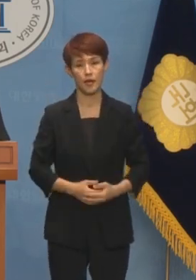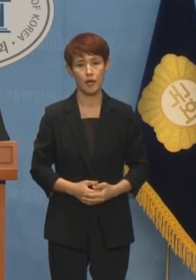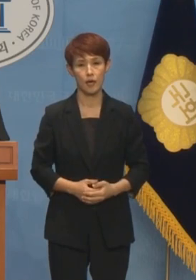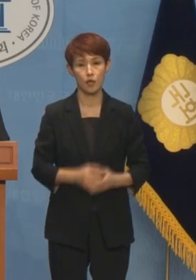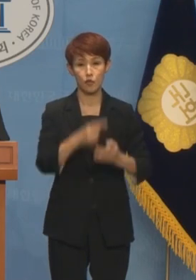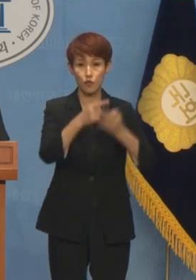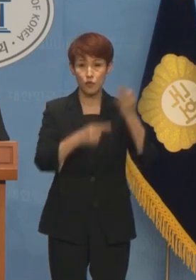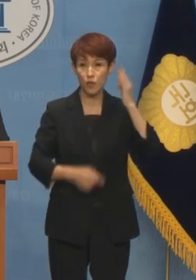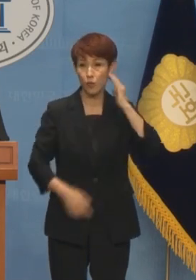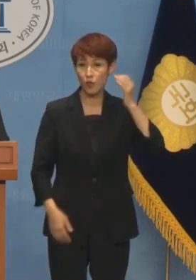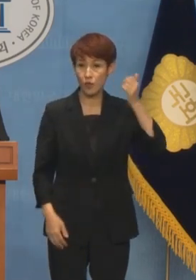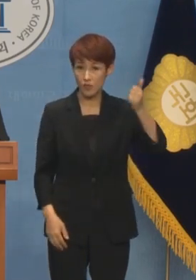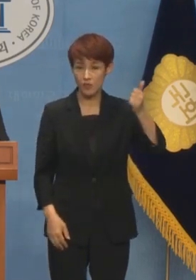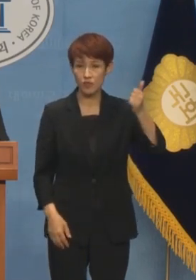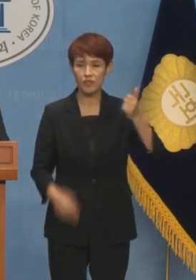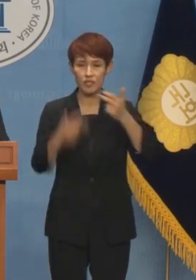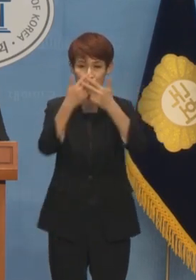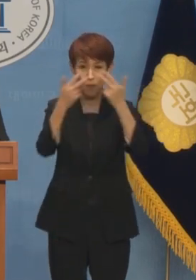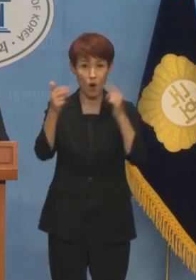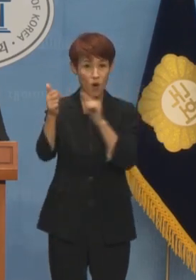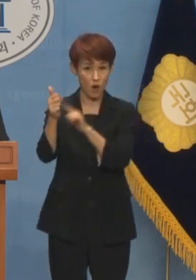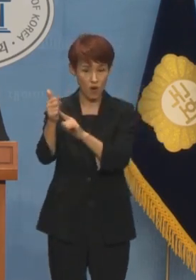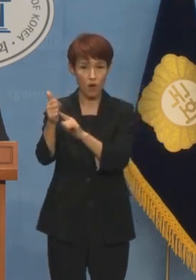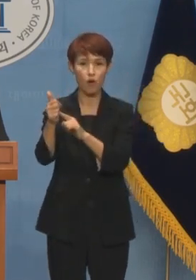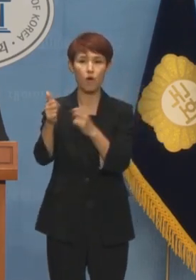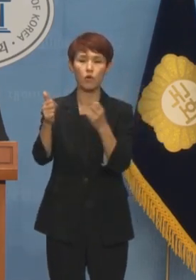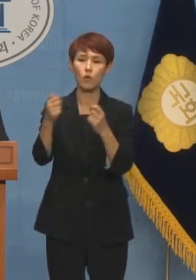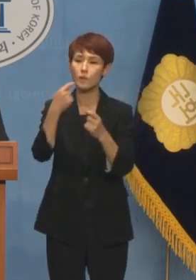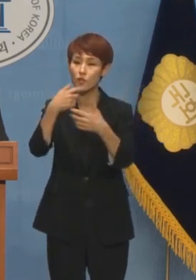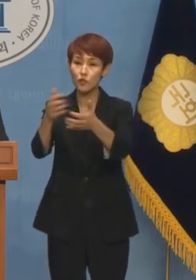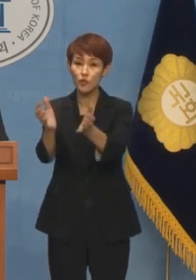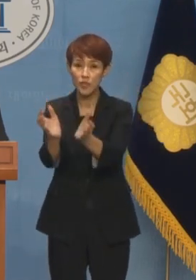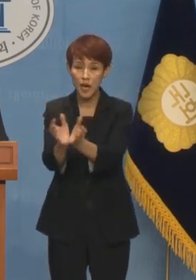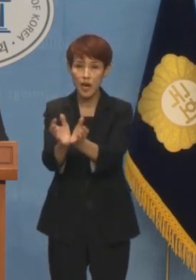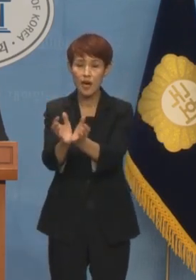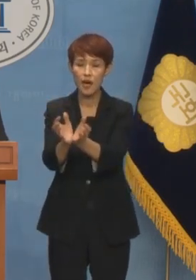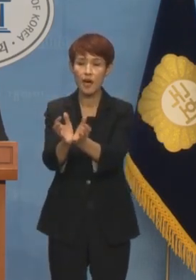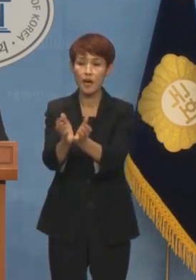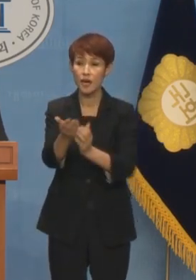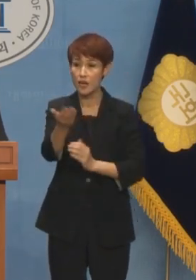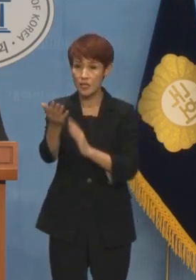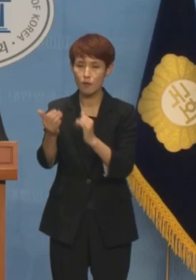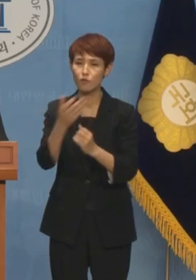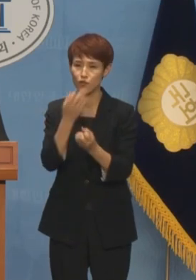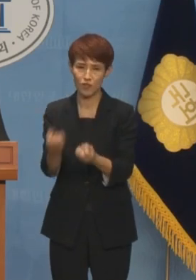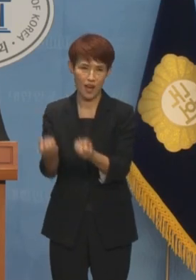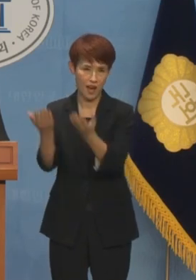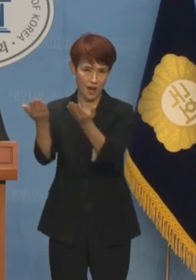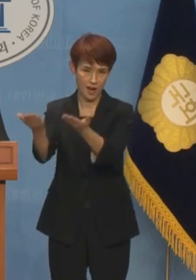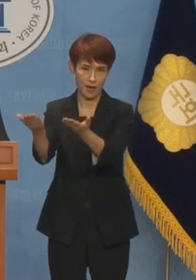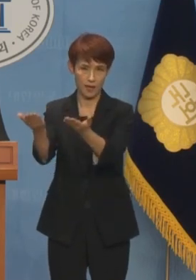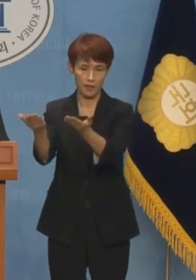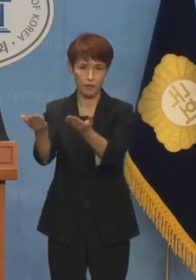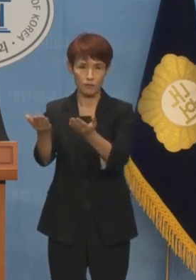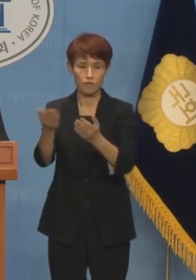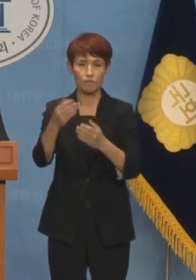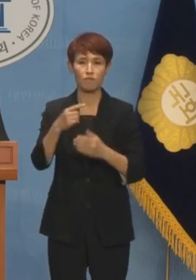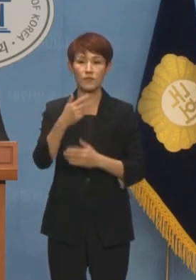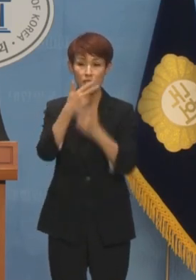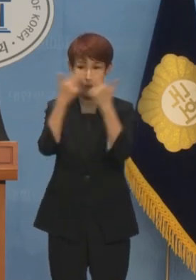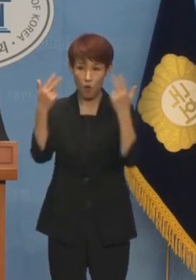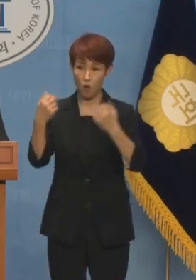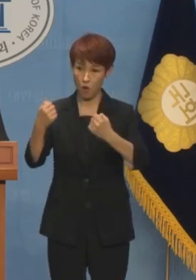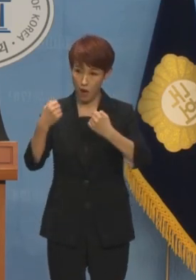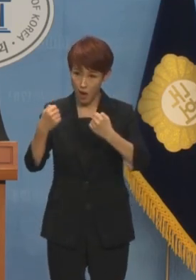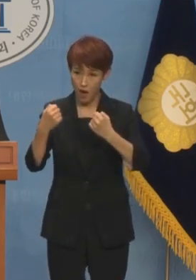윤석열 대통령은 이재명 대표를 포함한 더불어민주당 당선인들에게 축하 인사를 전하고 이재명 대표의 건강 및